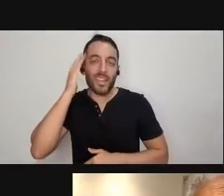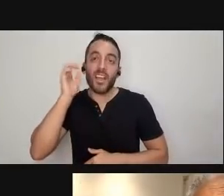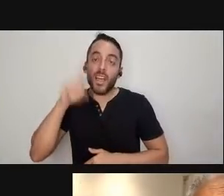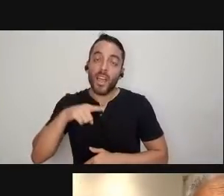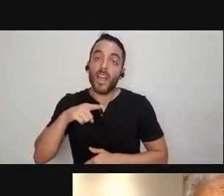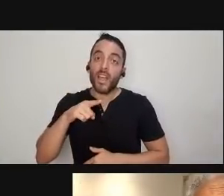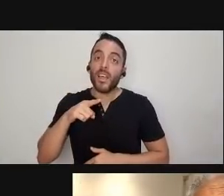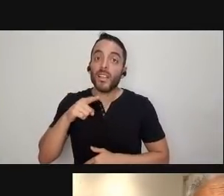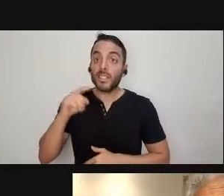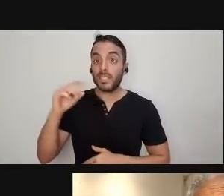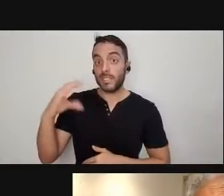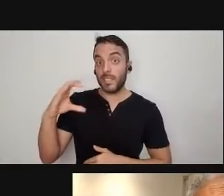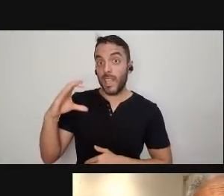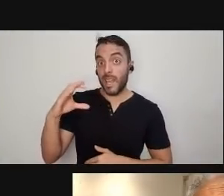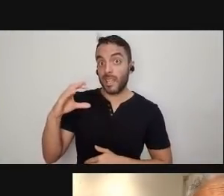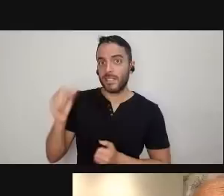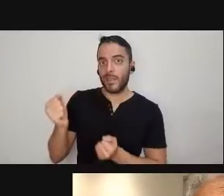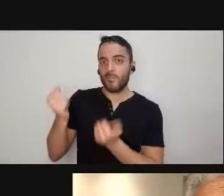ciência.